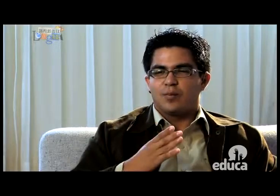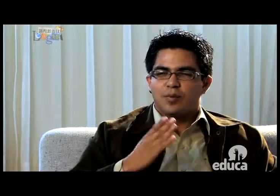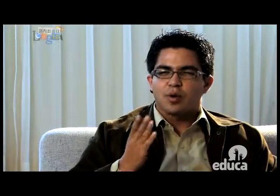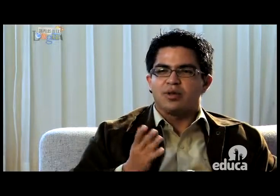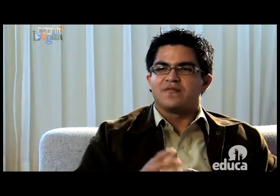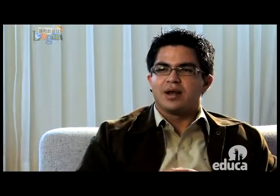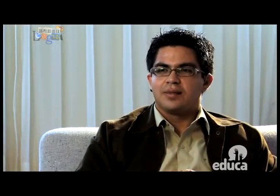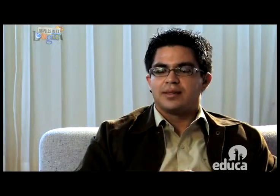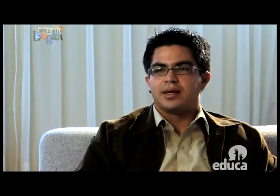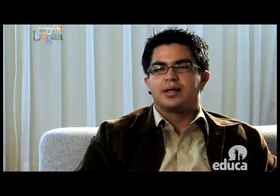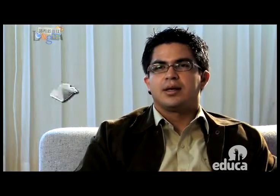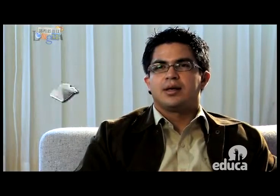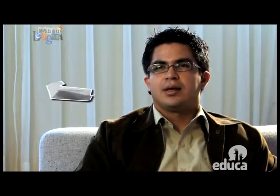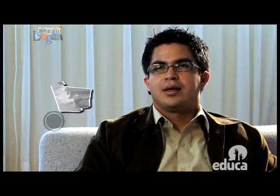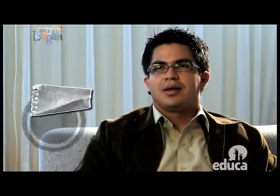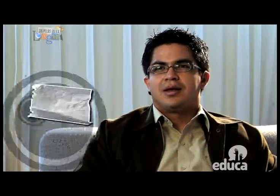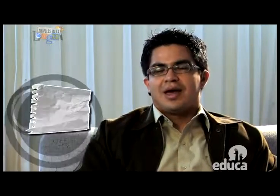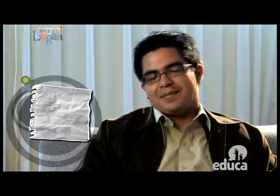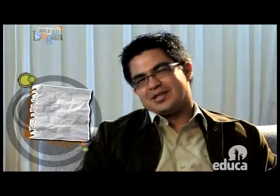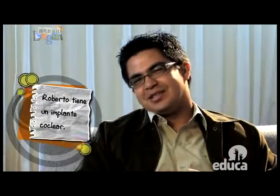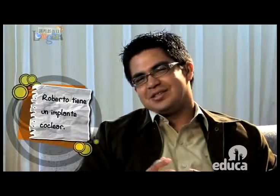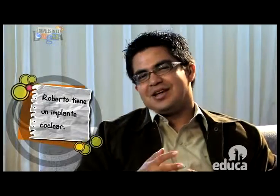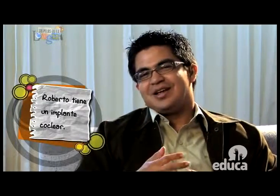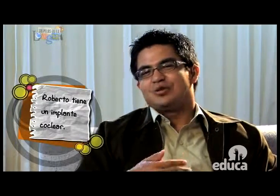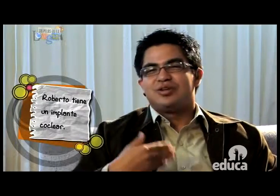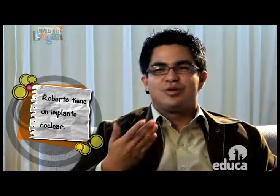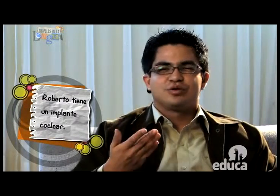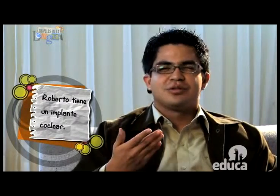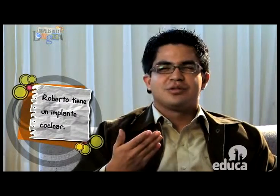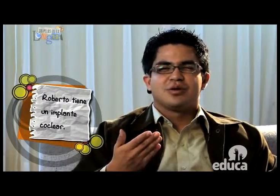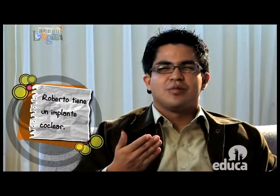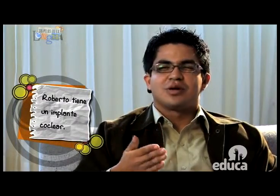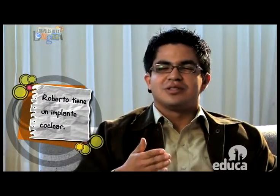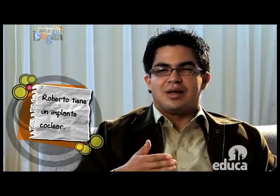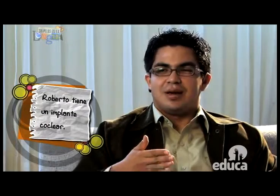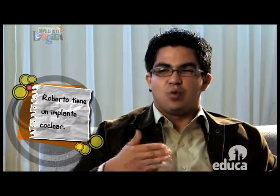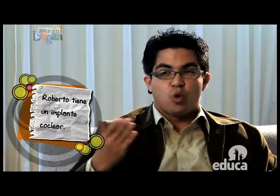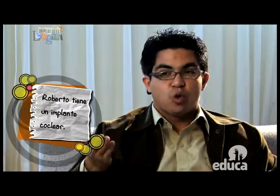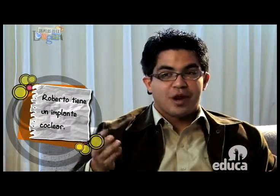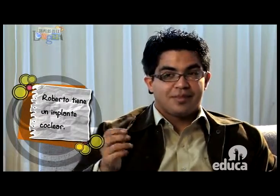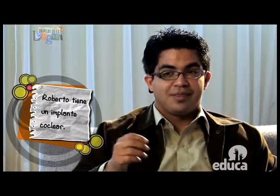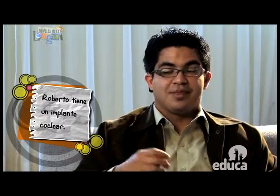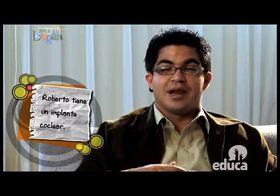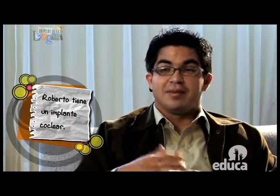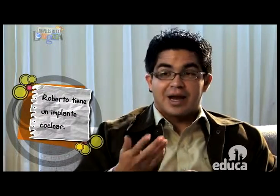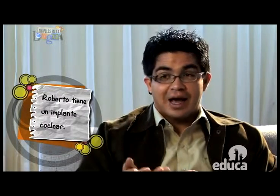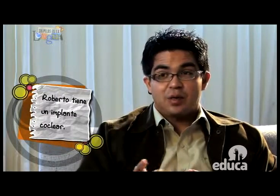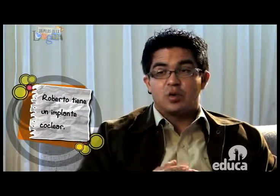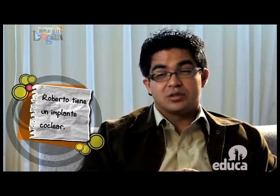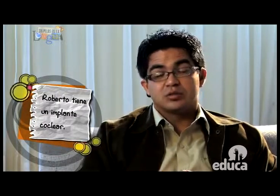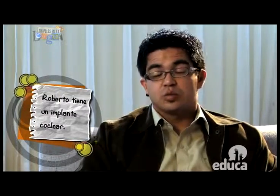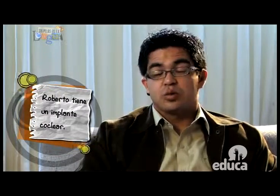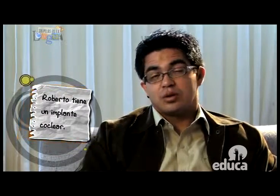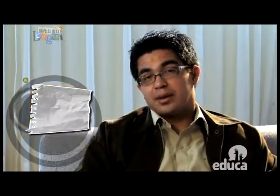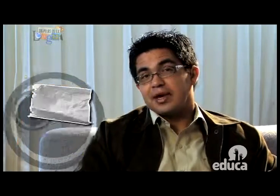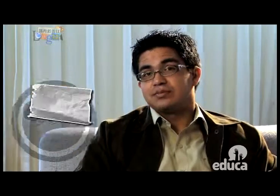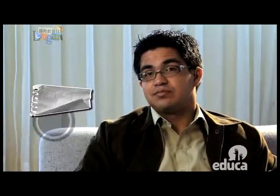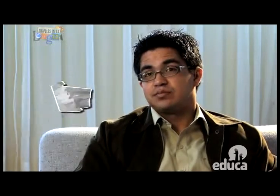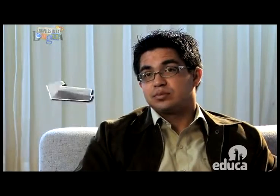poco diferente. A veces sí, los niños como que se burlan del hablado. Esto es una de las